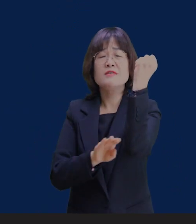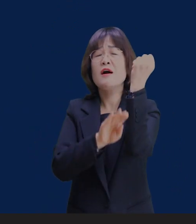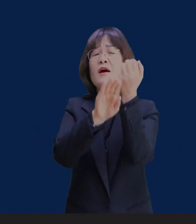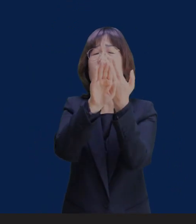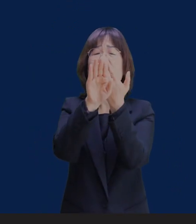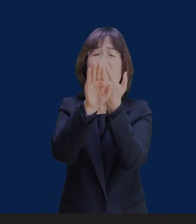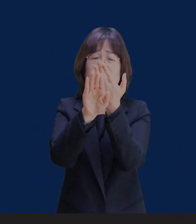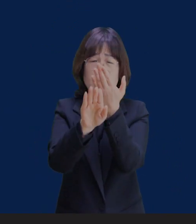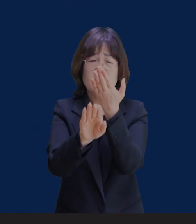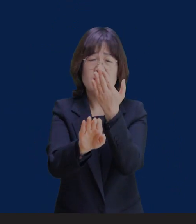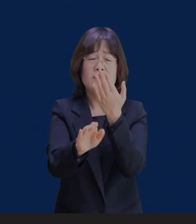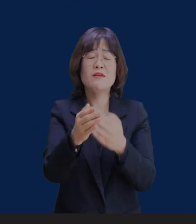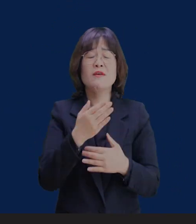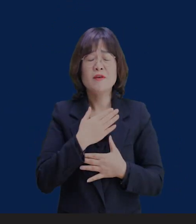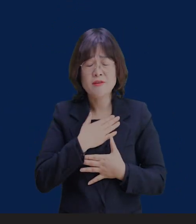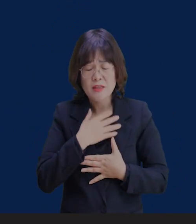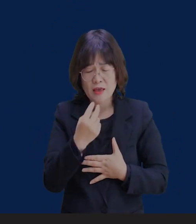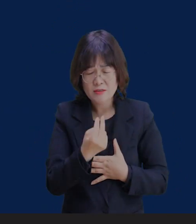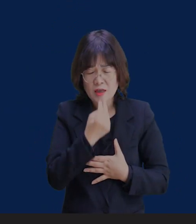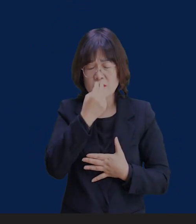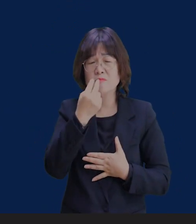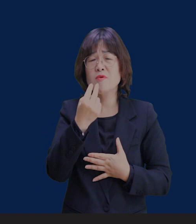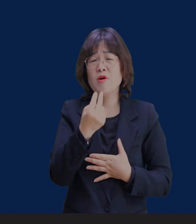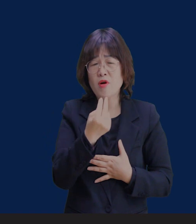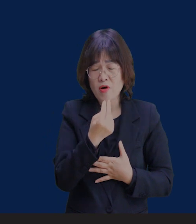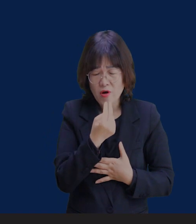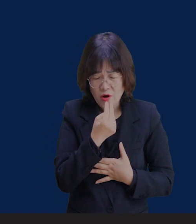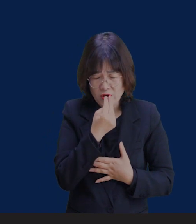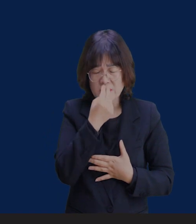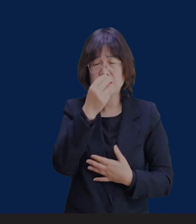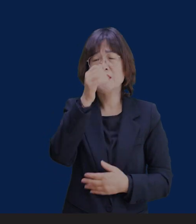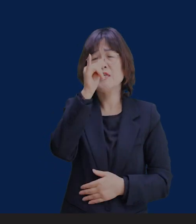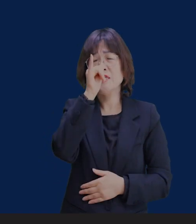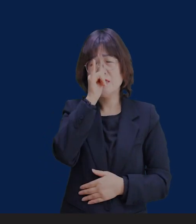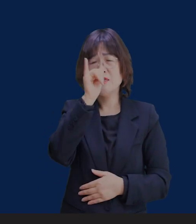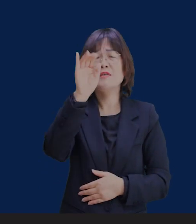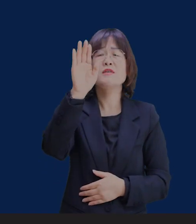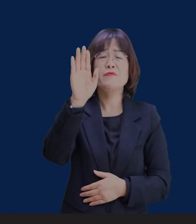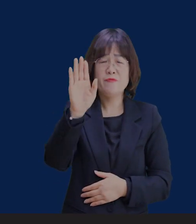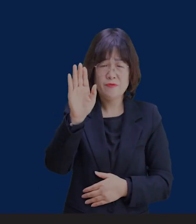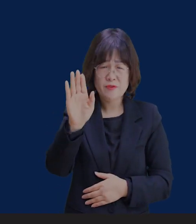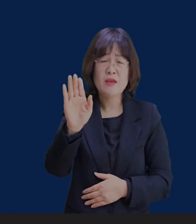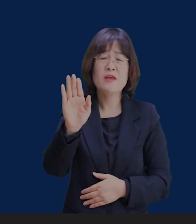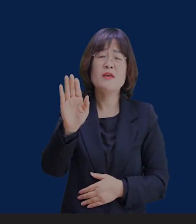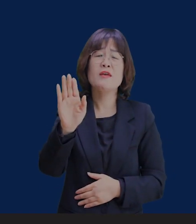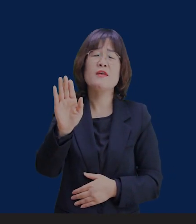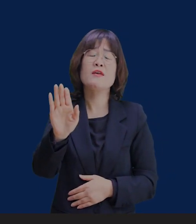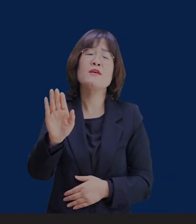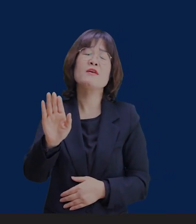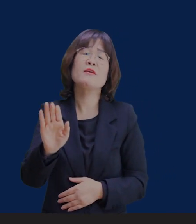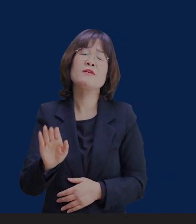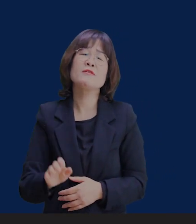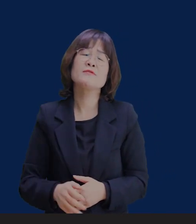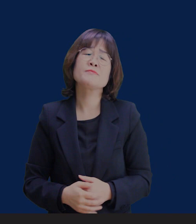십자가 그 그늘 아래 내 생명이